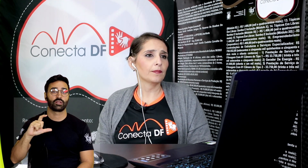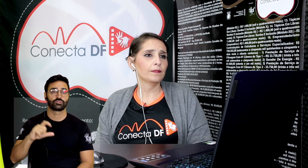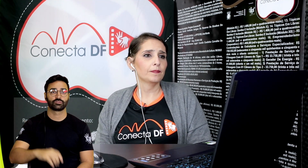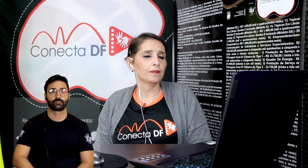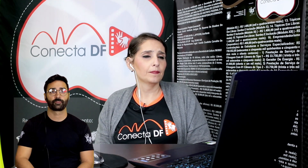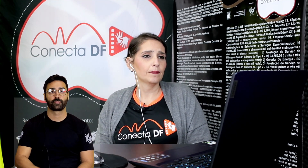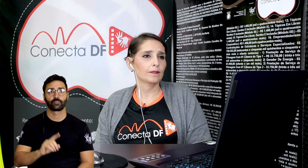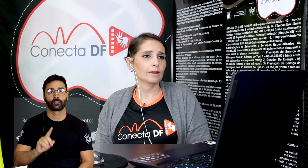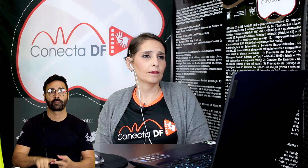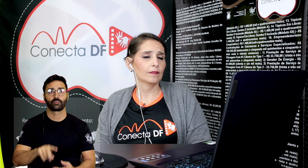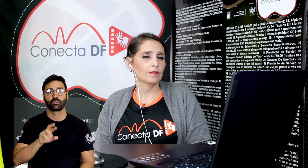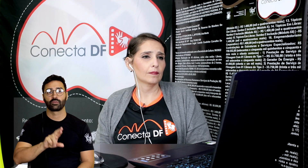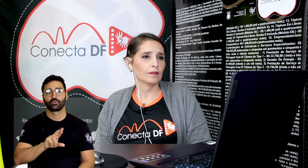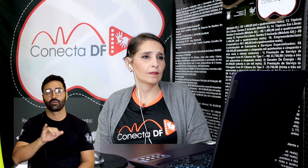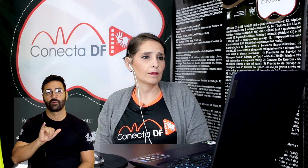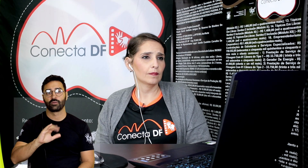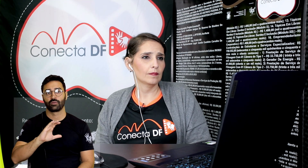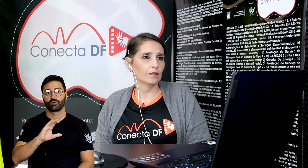Ricardina.